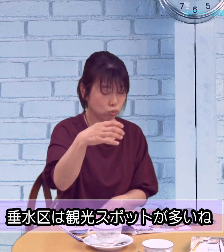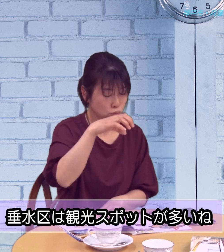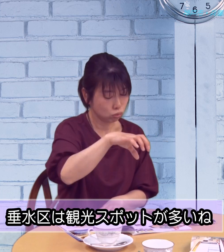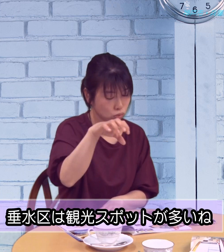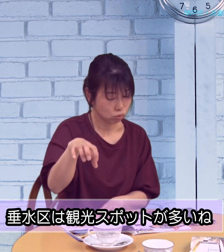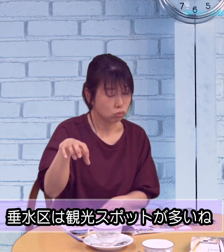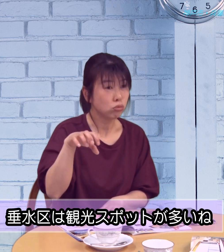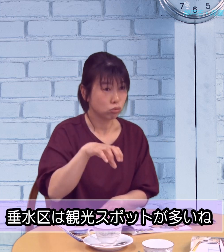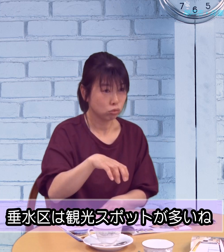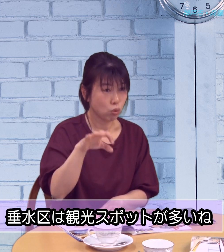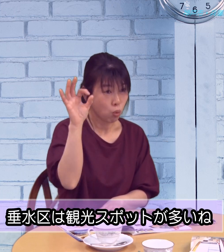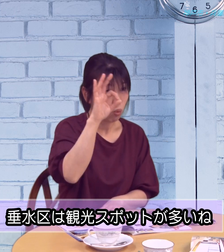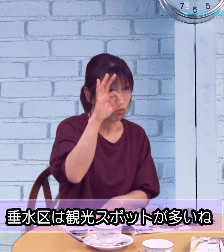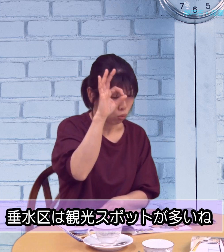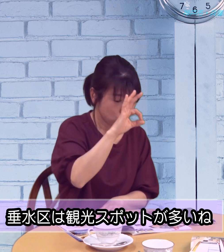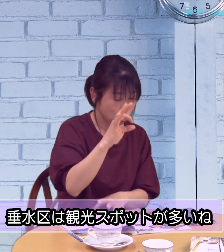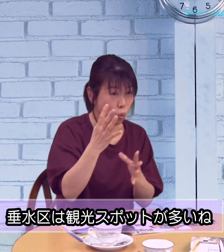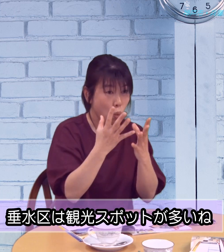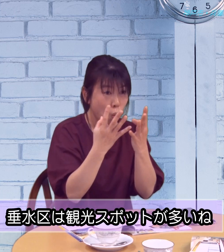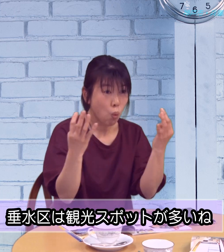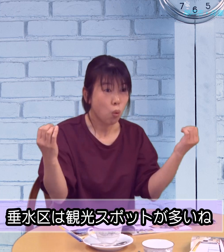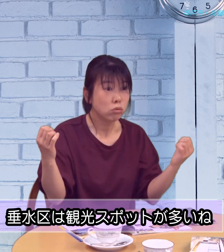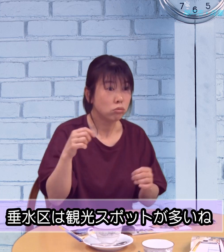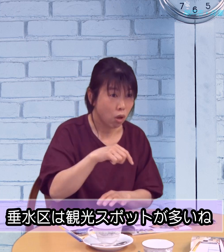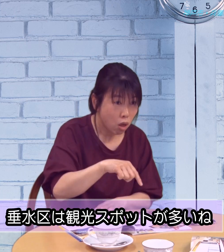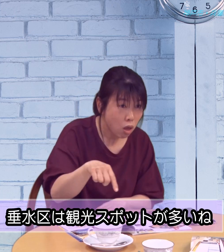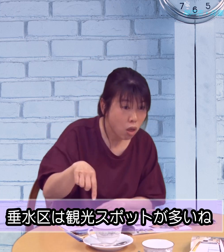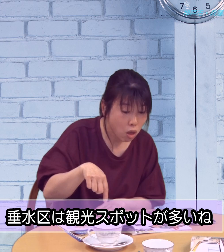ミクは観光スポットが多いねぇ